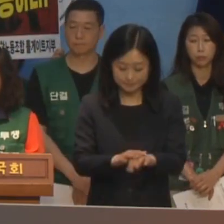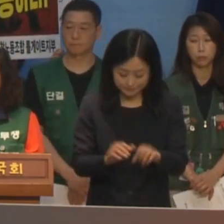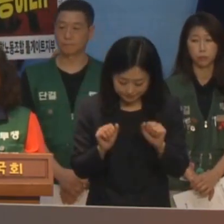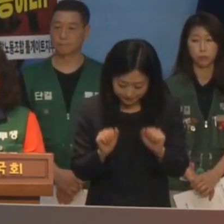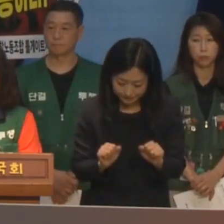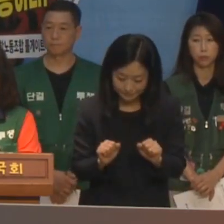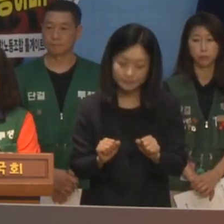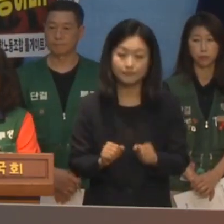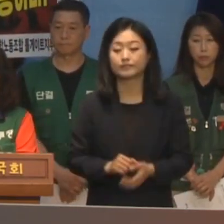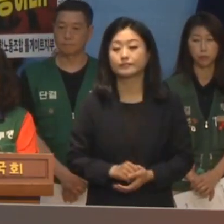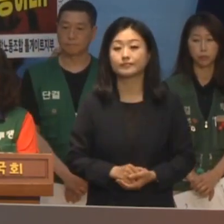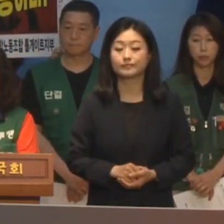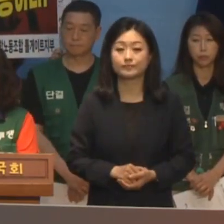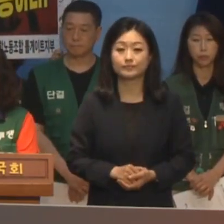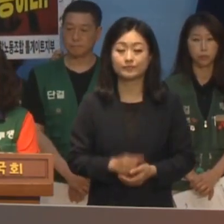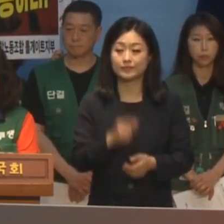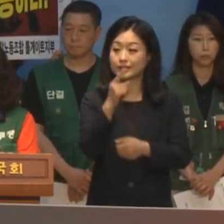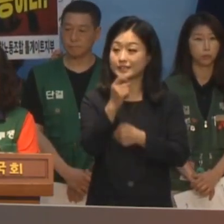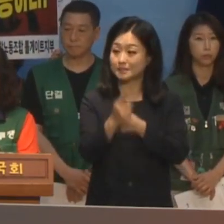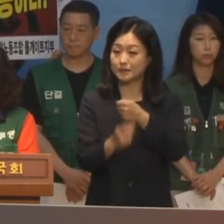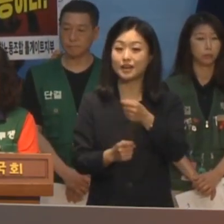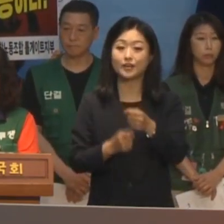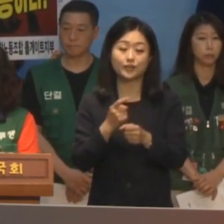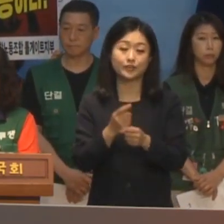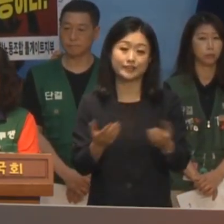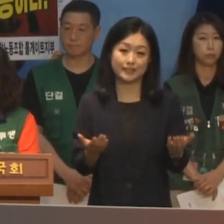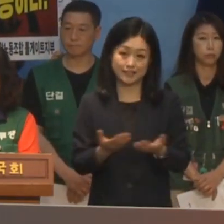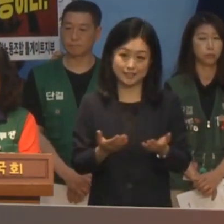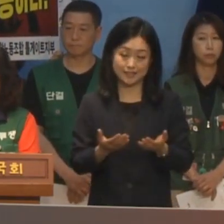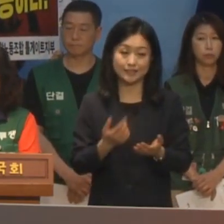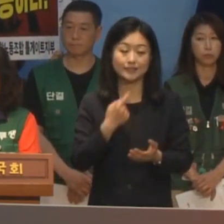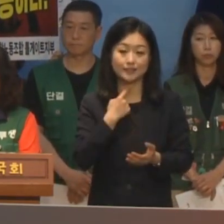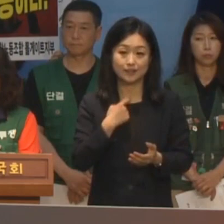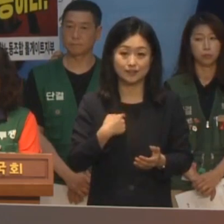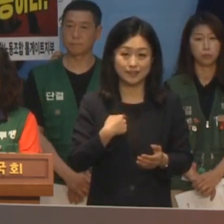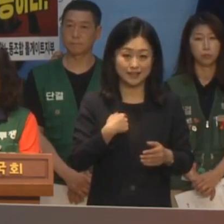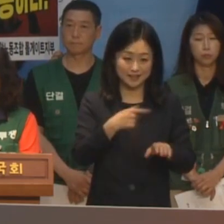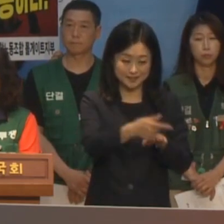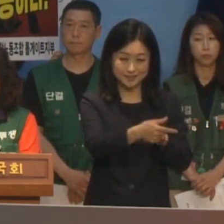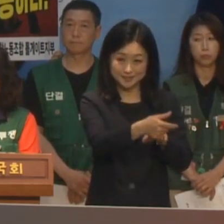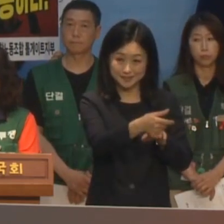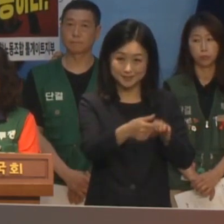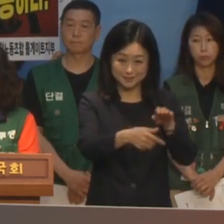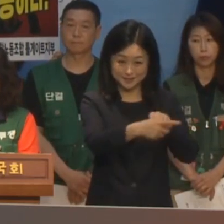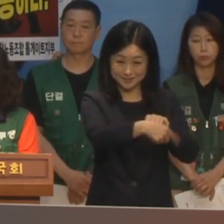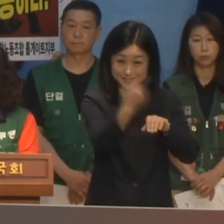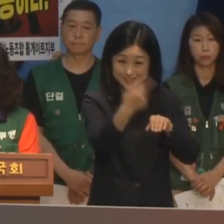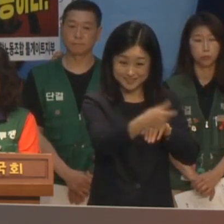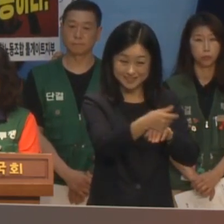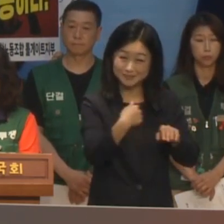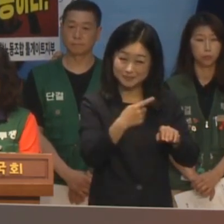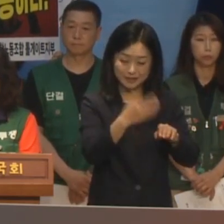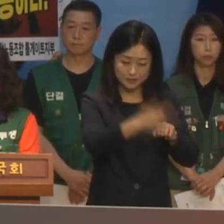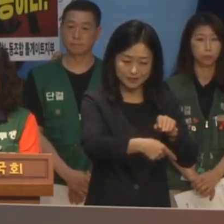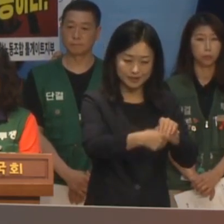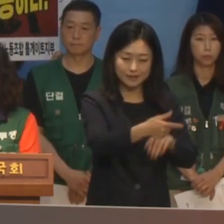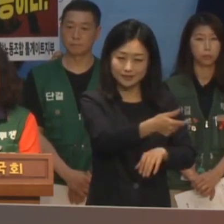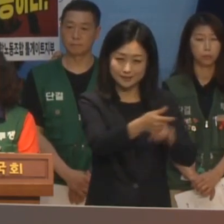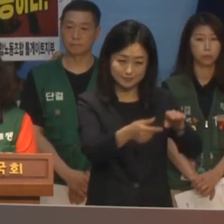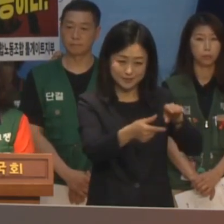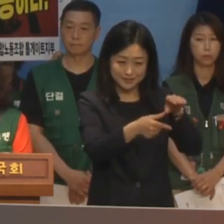안녕하십니까. 저는 11년을 근무한 순화번입니다. 처음 입사 때 면접을